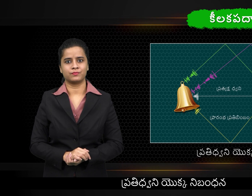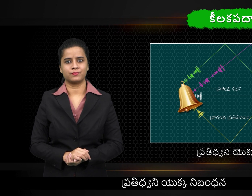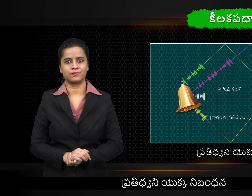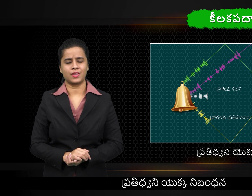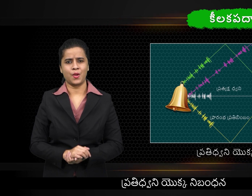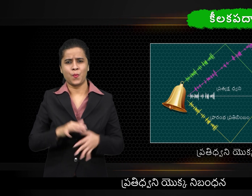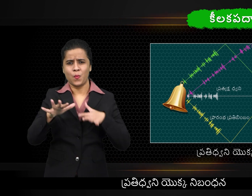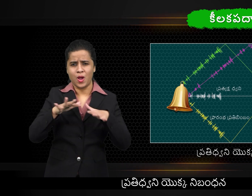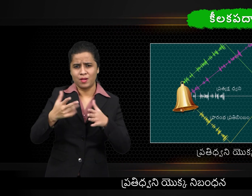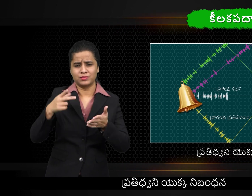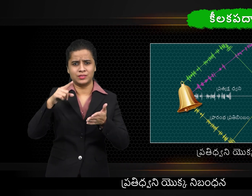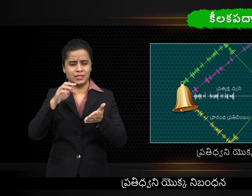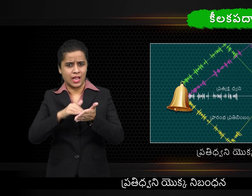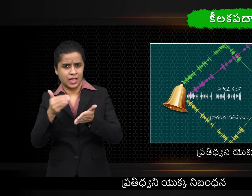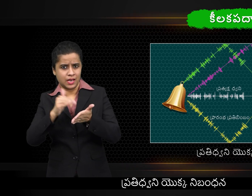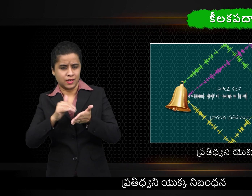ప్రతిధ్వని యొక్క నిబంధన,